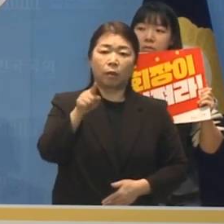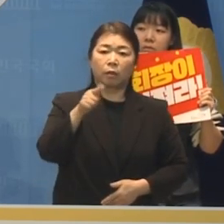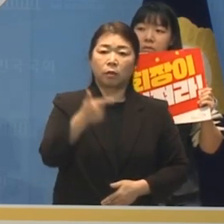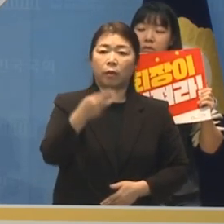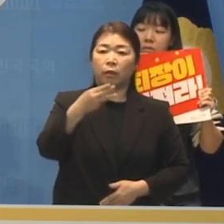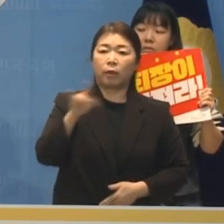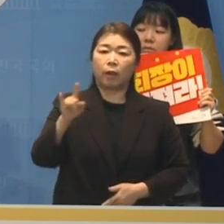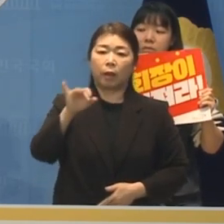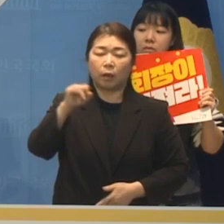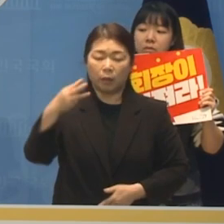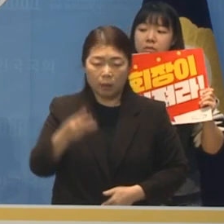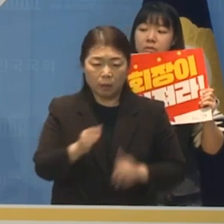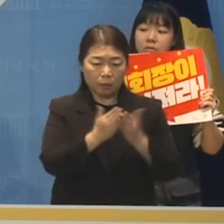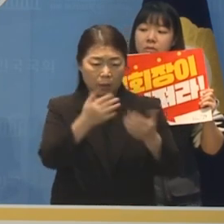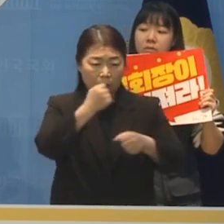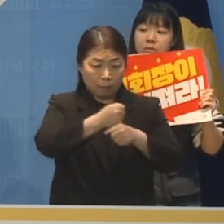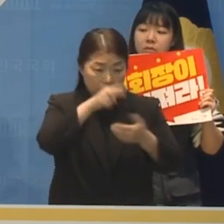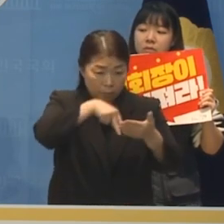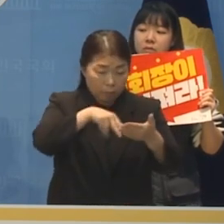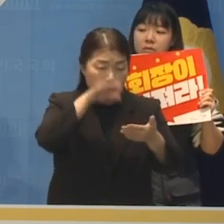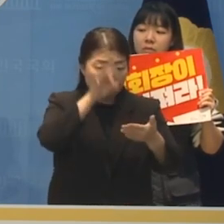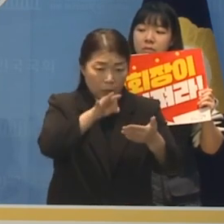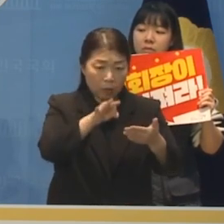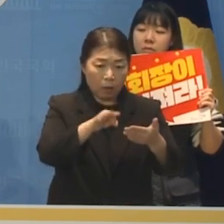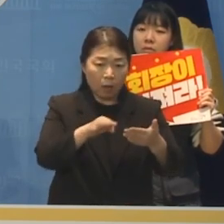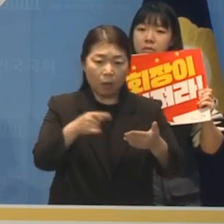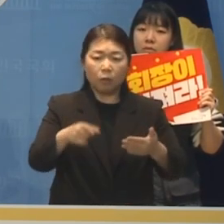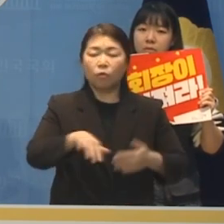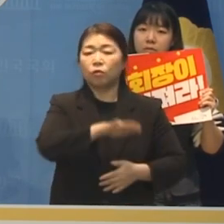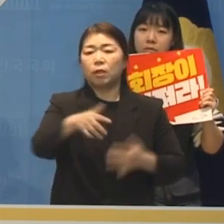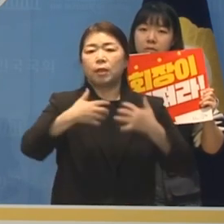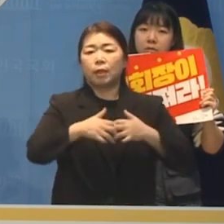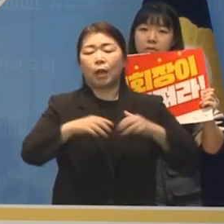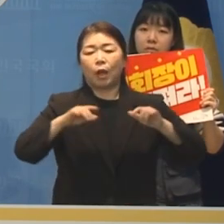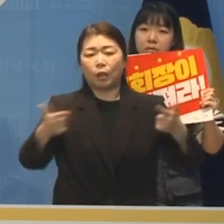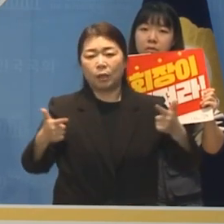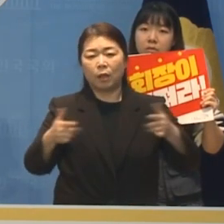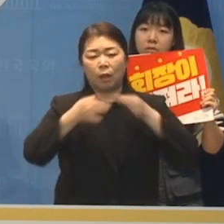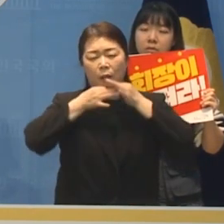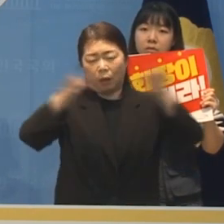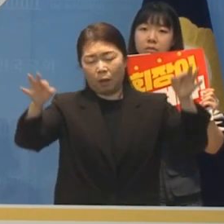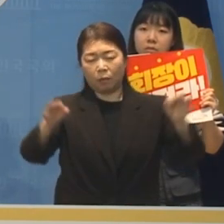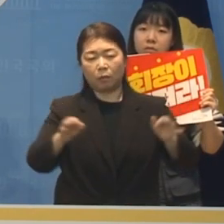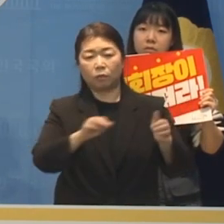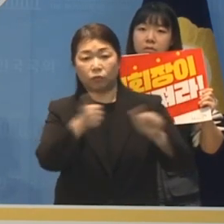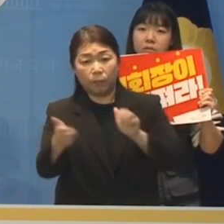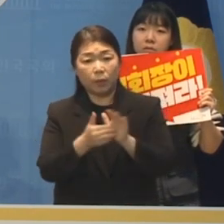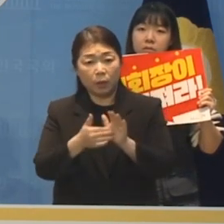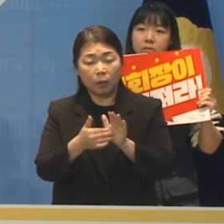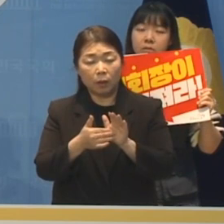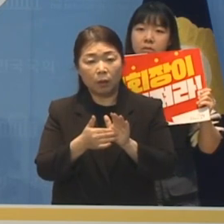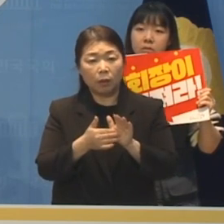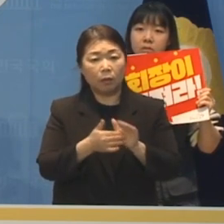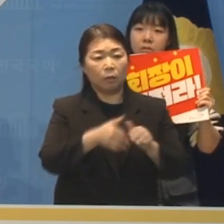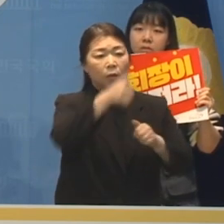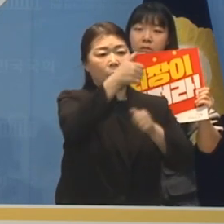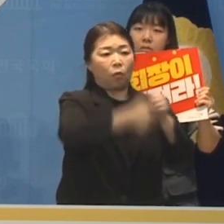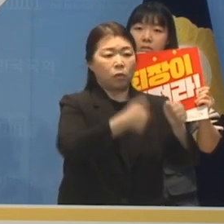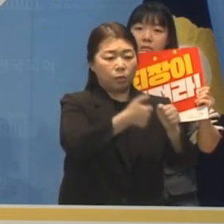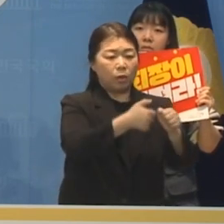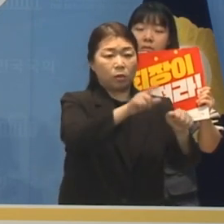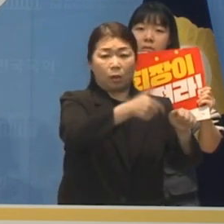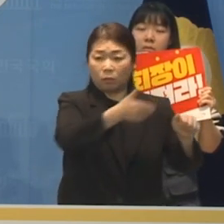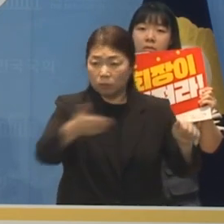전태일 열사님께서는 우리는 기계가 아니다라고 외치며 숨을 거두셨습니다. 50년이 지난 지금